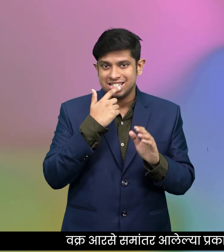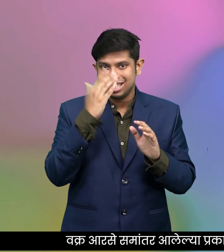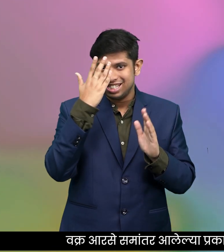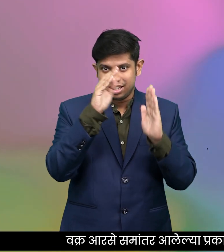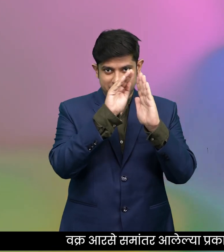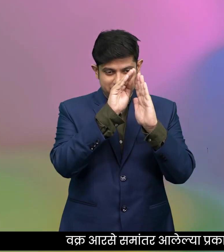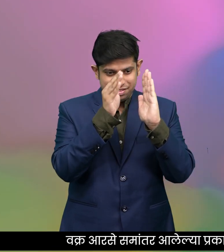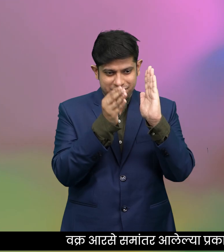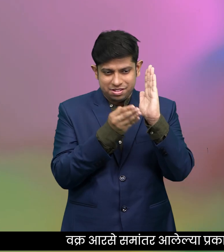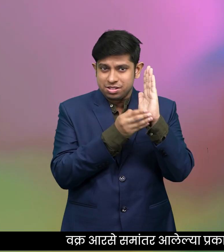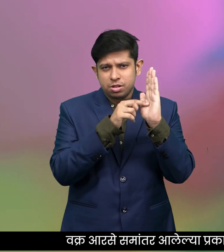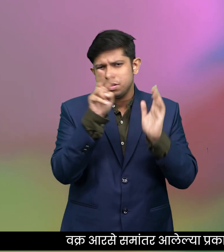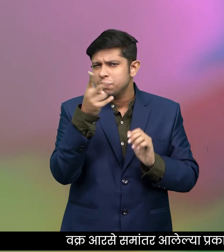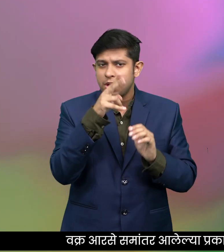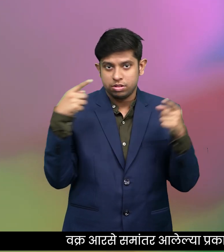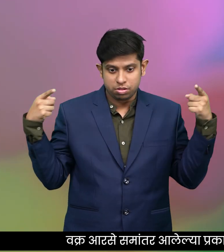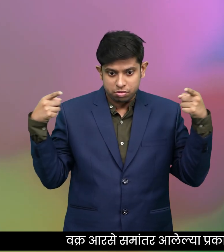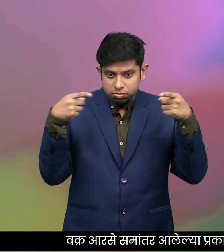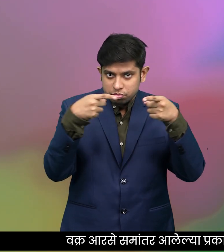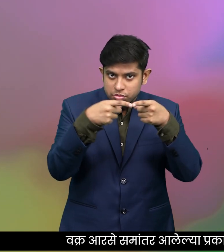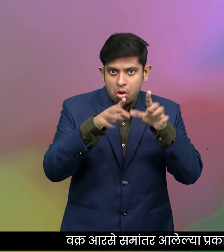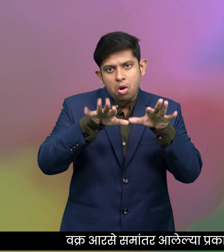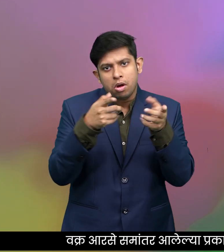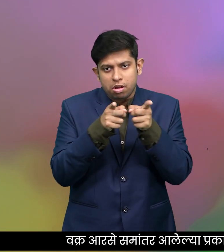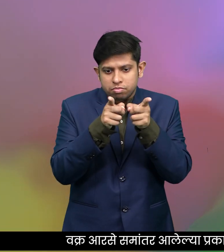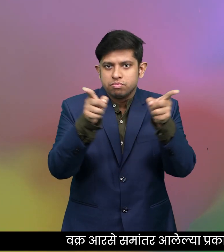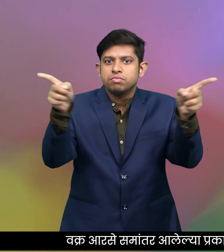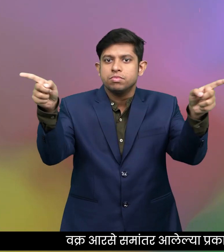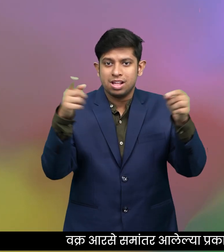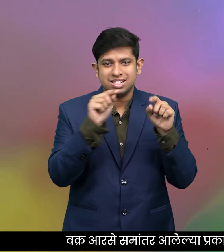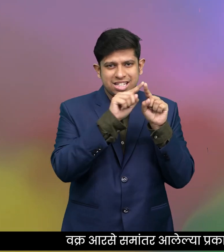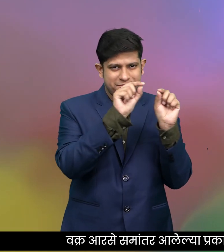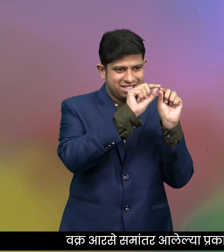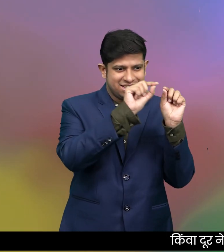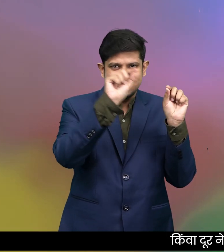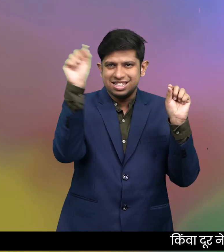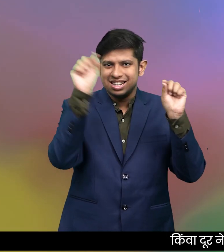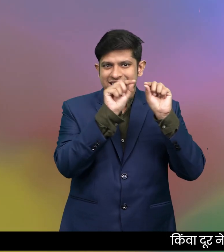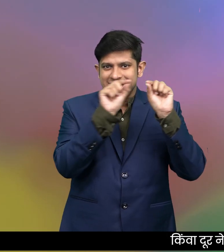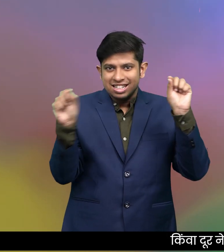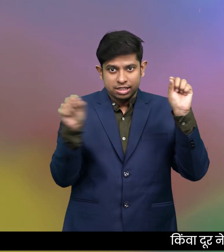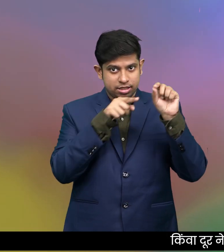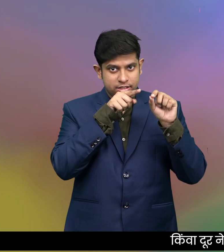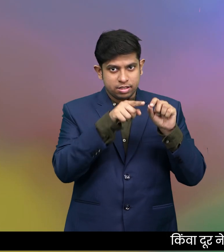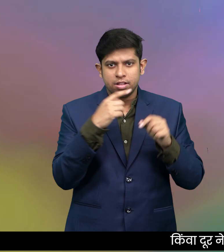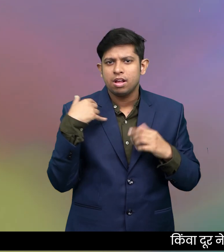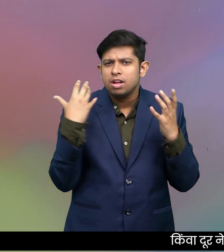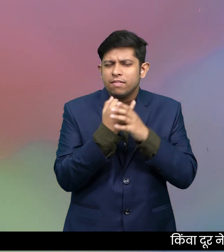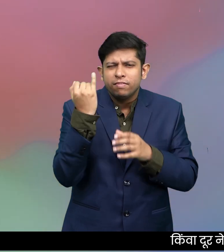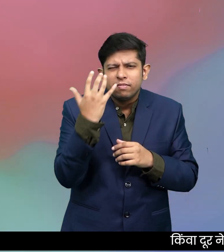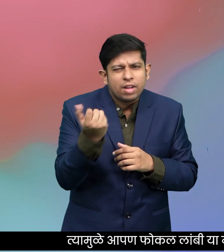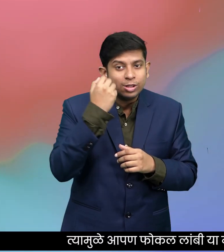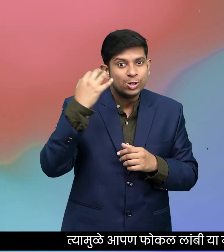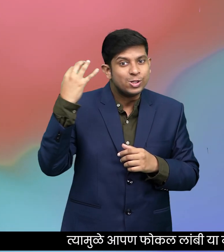वक्र आरसे समांतर आलेल्या प्रकाशकिरणांना एकत्र आणतात, संवर्धित करतात किंवा दूर नेतात, अपसरण